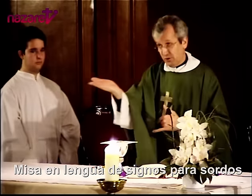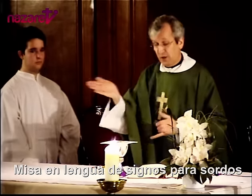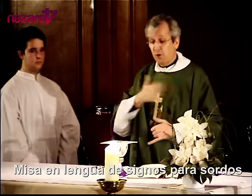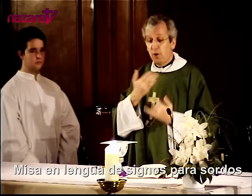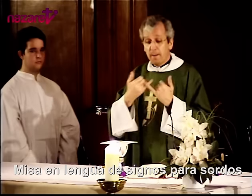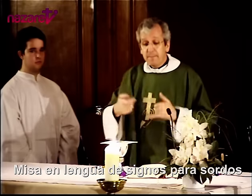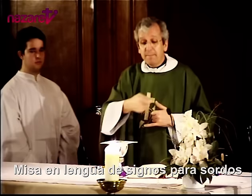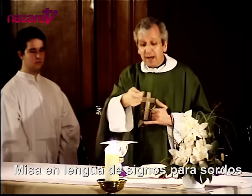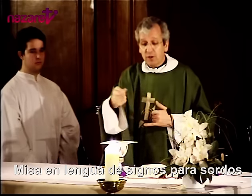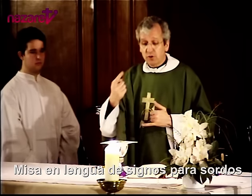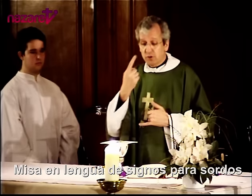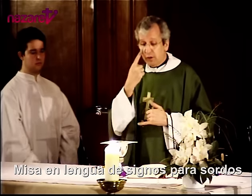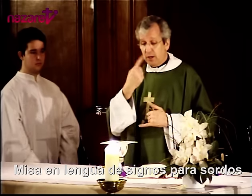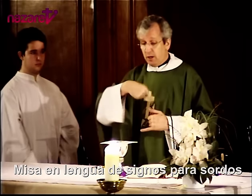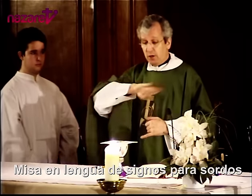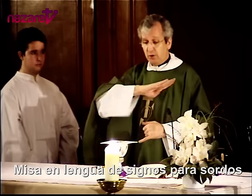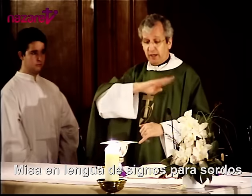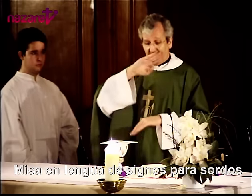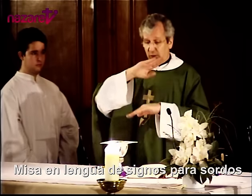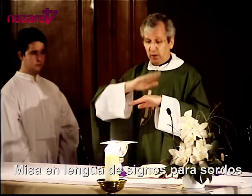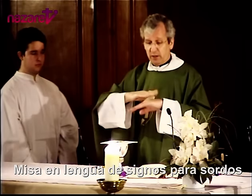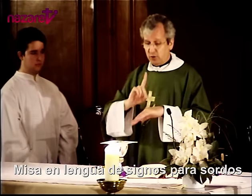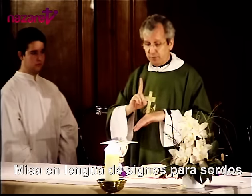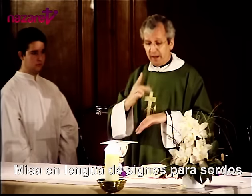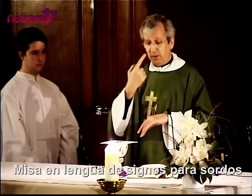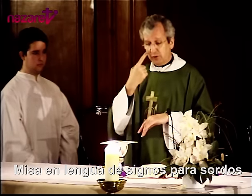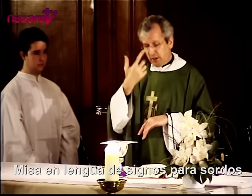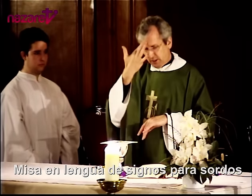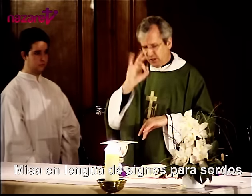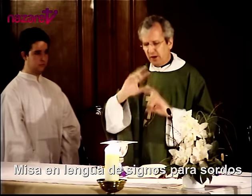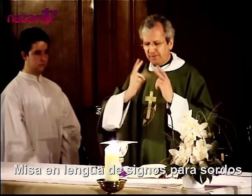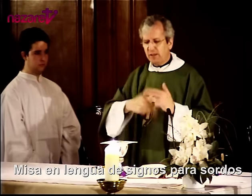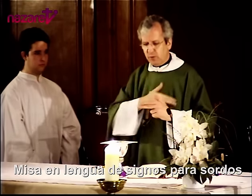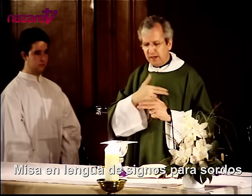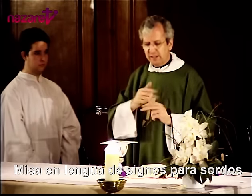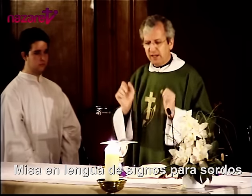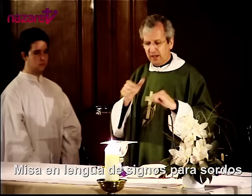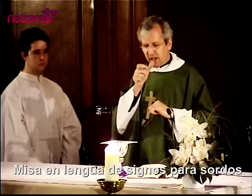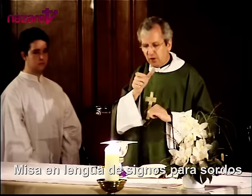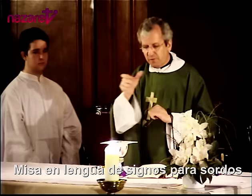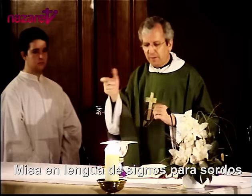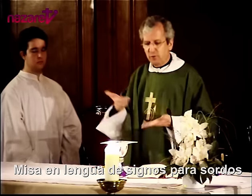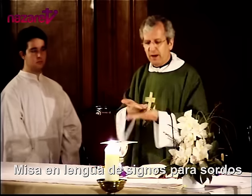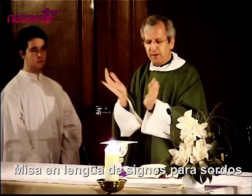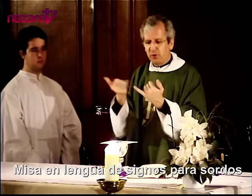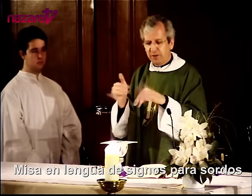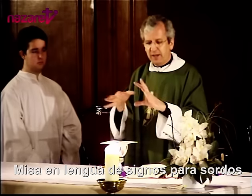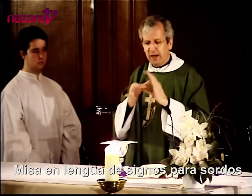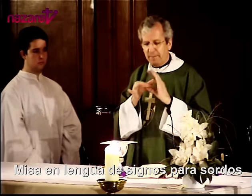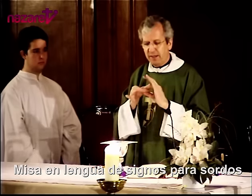dejo, mi paz os doy. No tengas en cuenta nuestros pecados, sino la fe de tu Iglesia, y conforme a tu palabra concede la paz y la